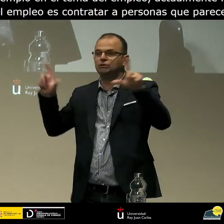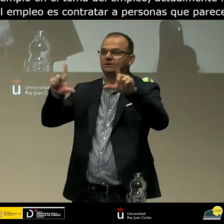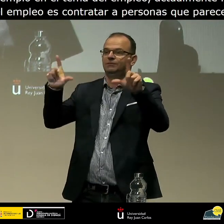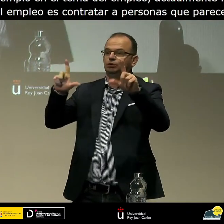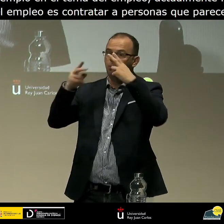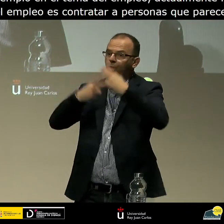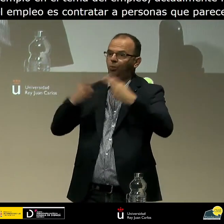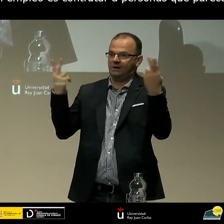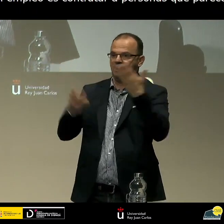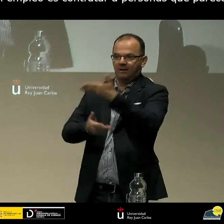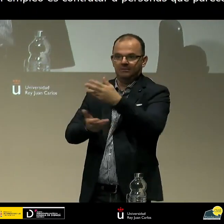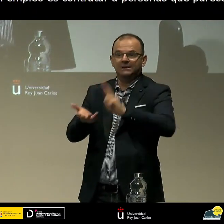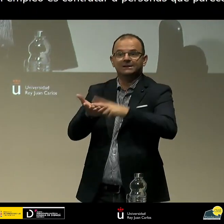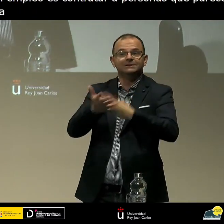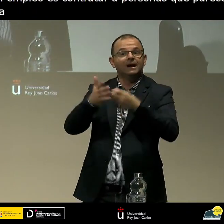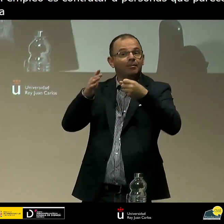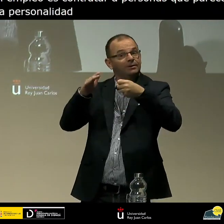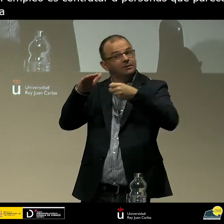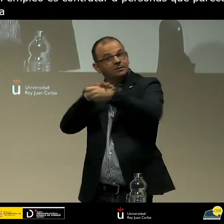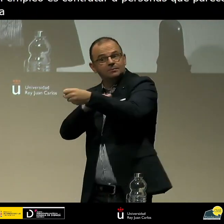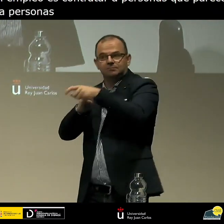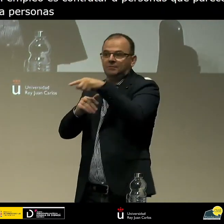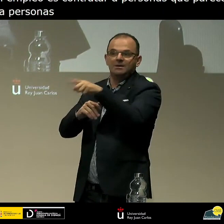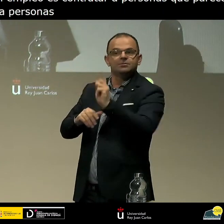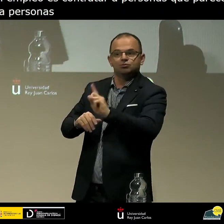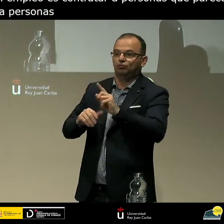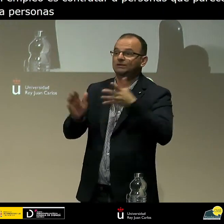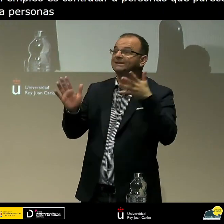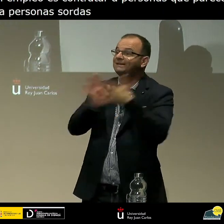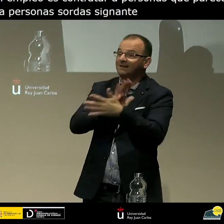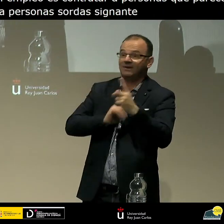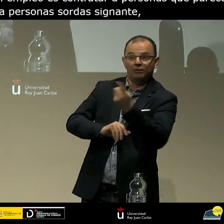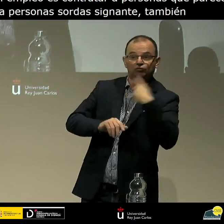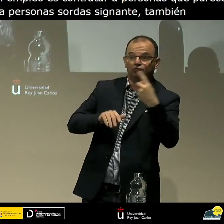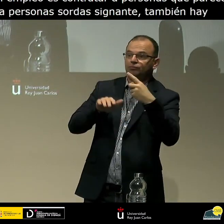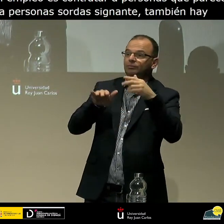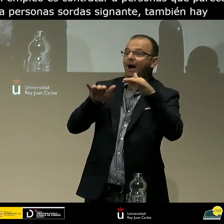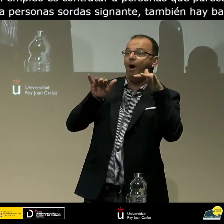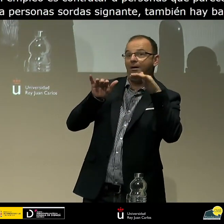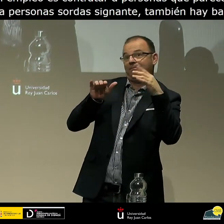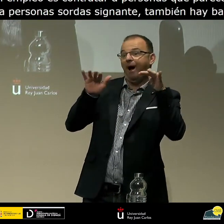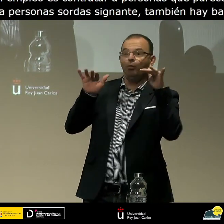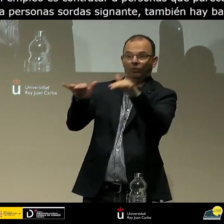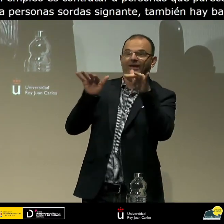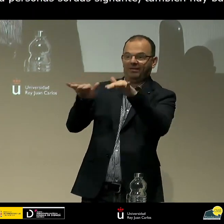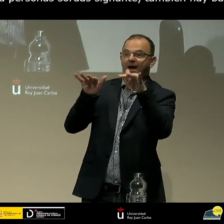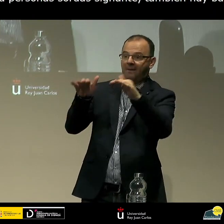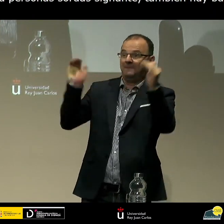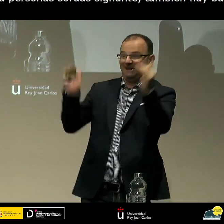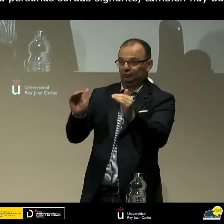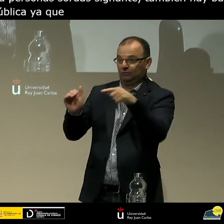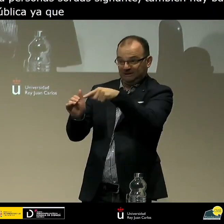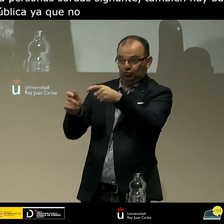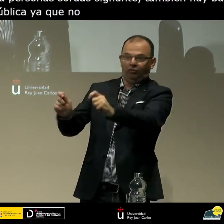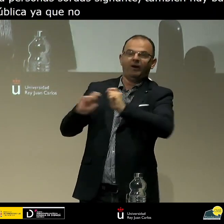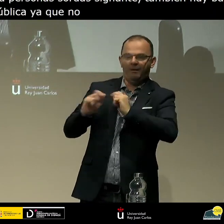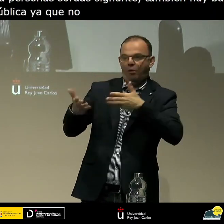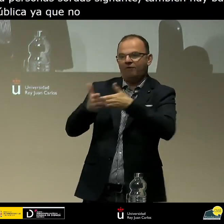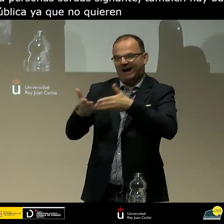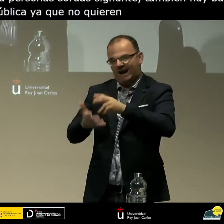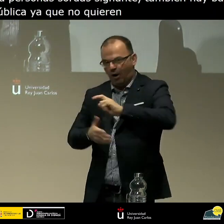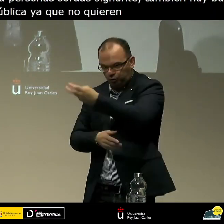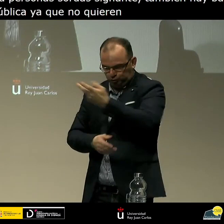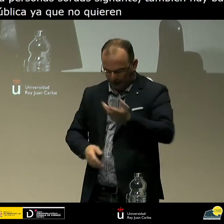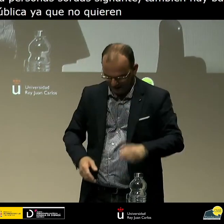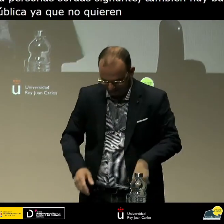sorda signante. También hay barreras en la televisión pública, ya que no quieren poner intérpretes de lengua de signos porque